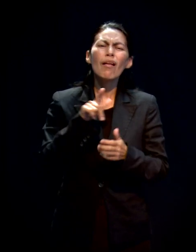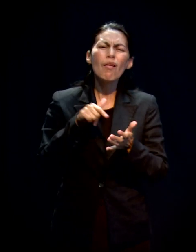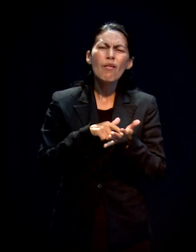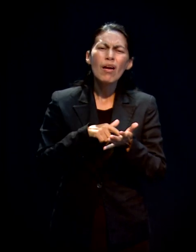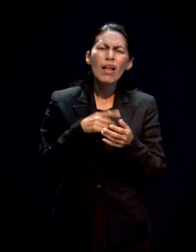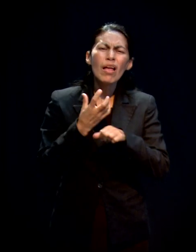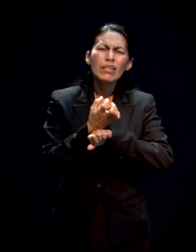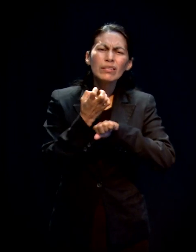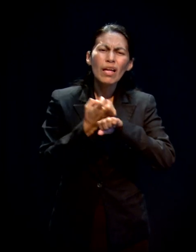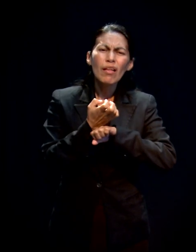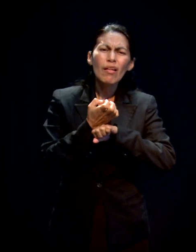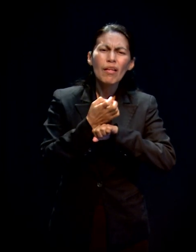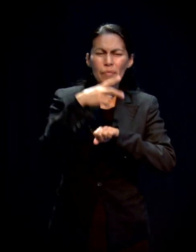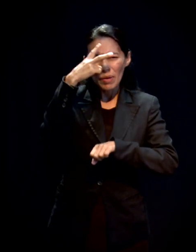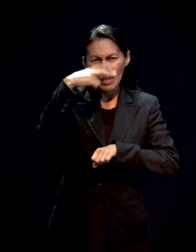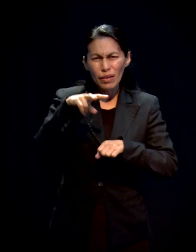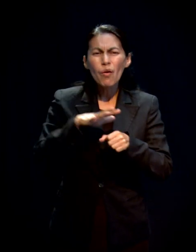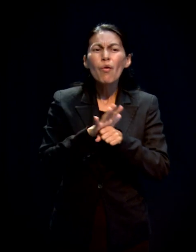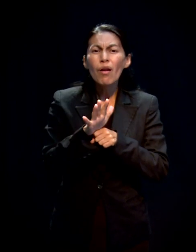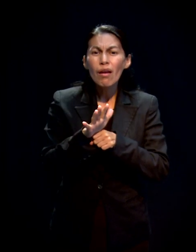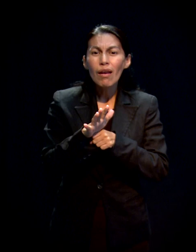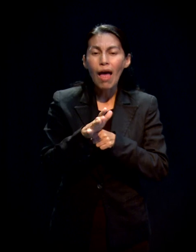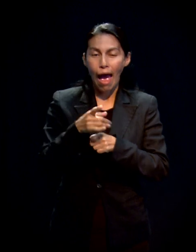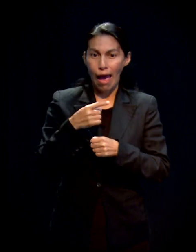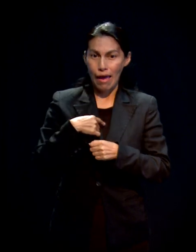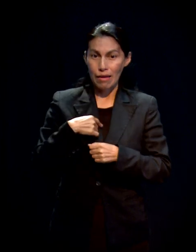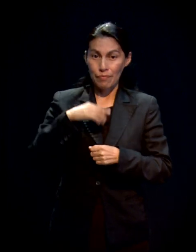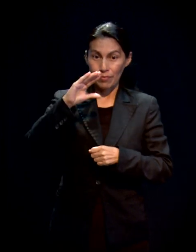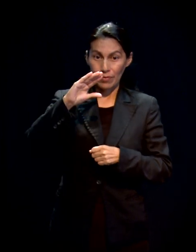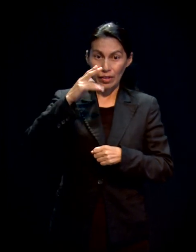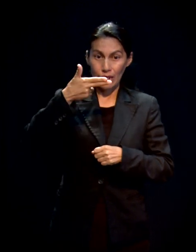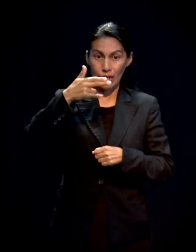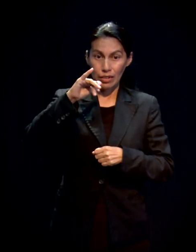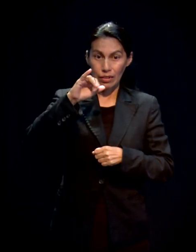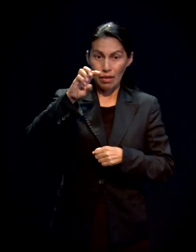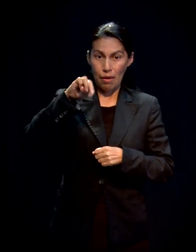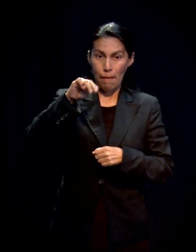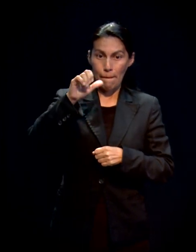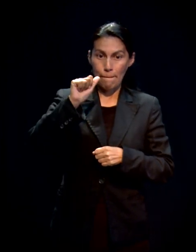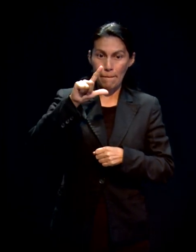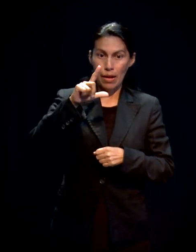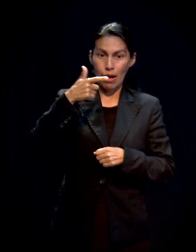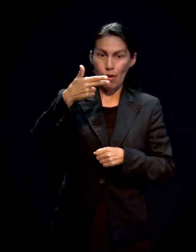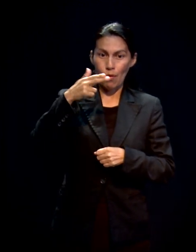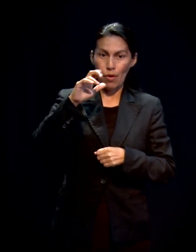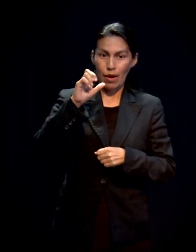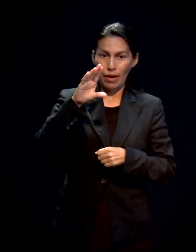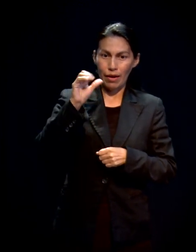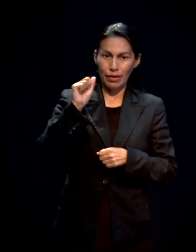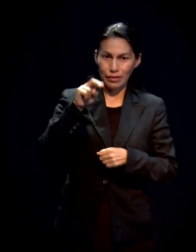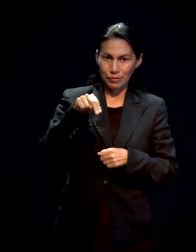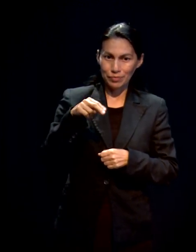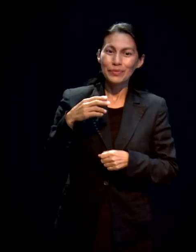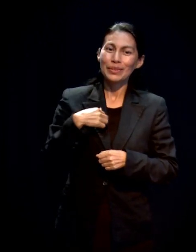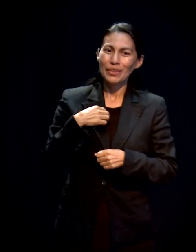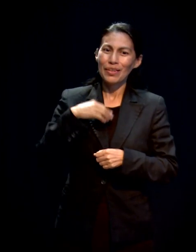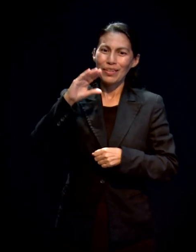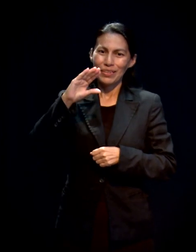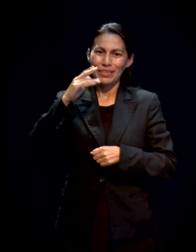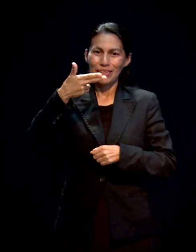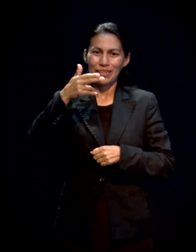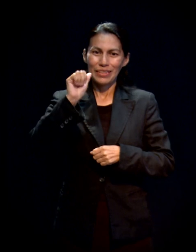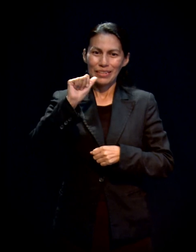de del estado de mexico nacieron yo soy de chimalhuacán este yo soy de chalco como